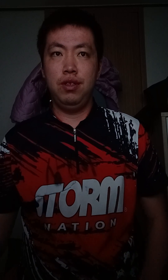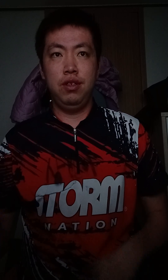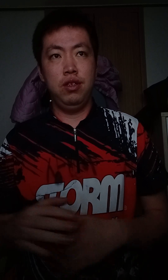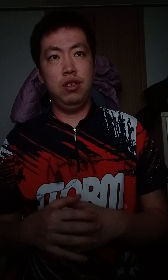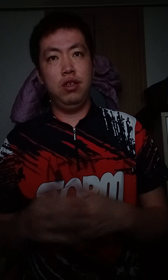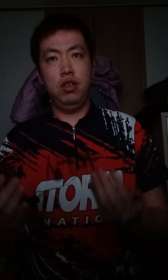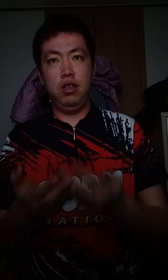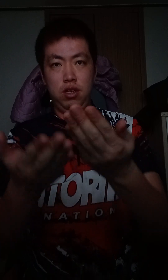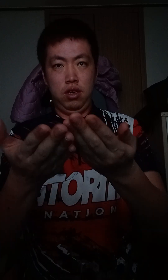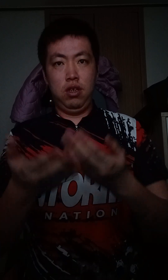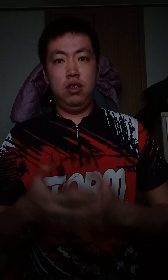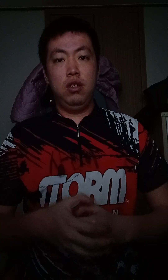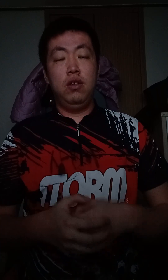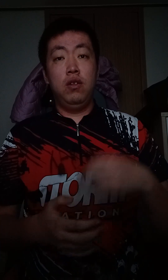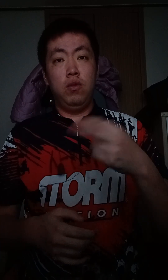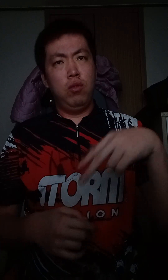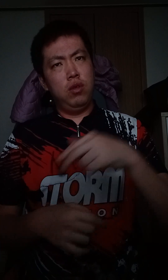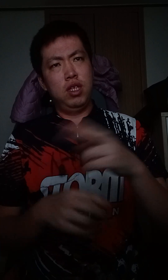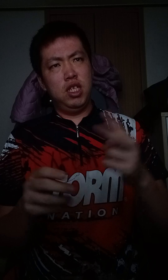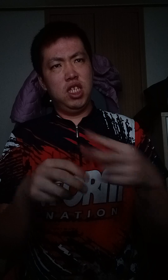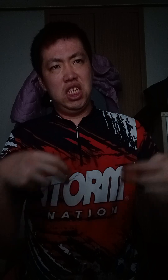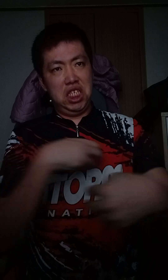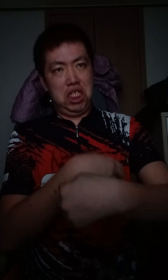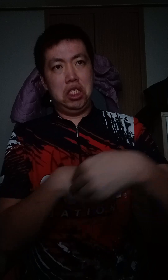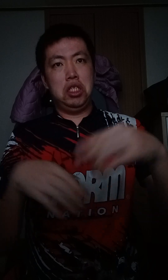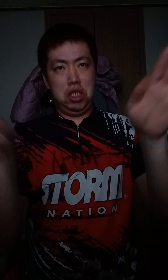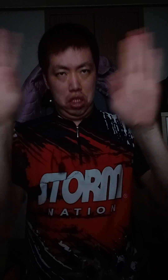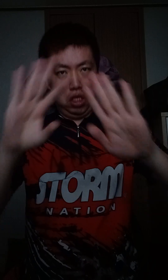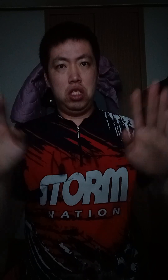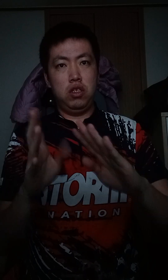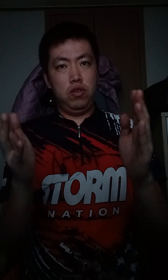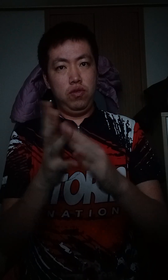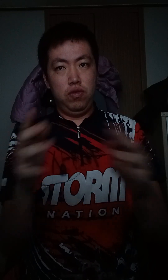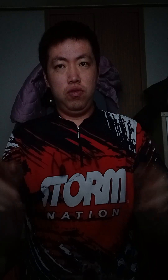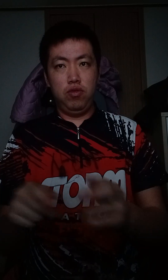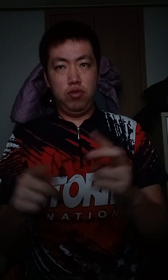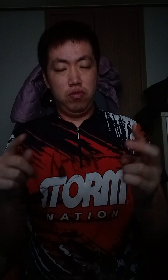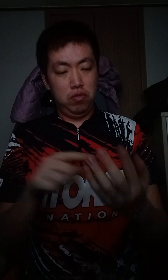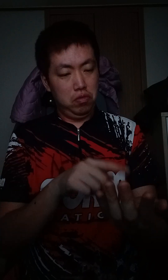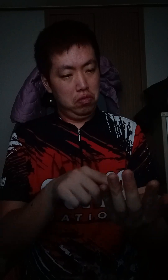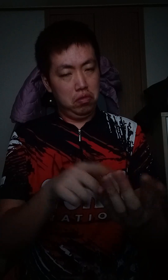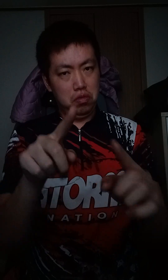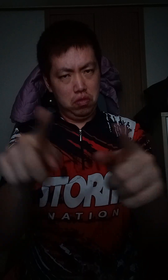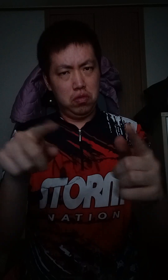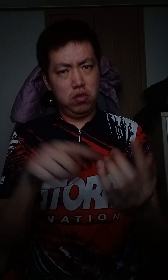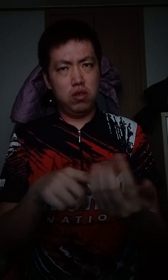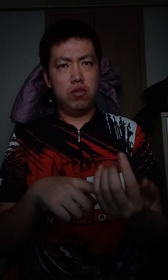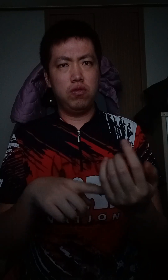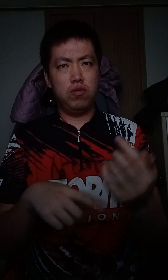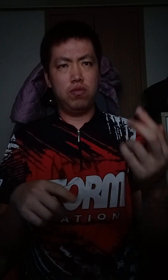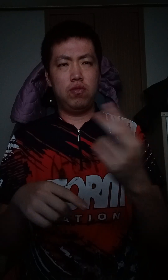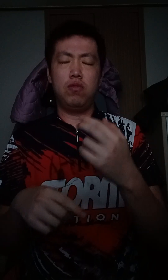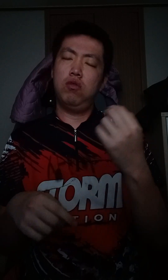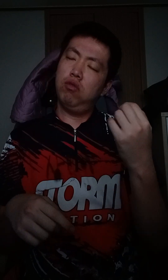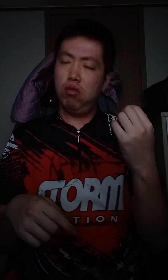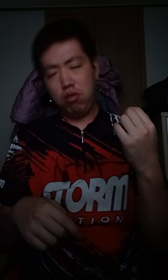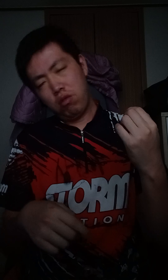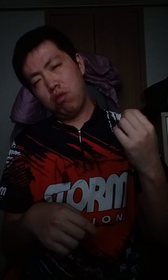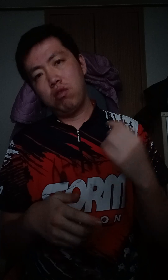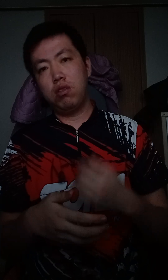다음 사건입니다. 멈춰선 지하철 안 승객들이 앉아서 휴대전화를 보거나 졸고 있습니다. 서울